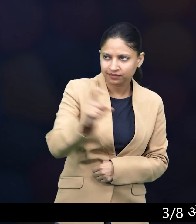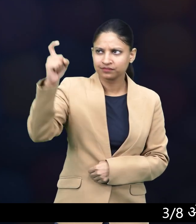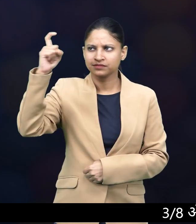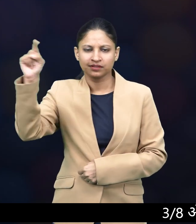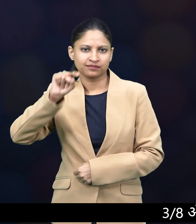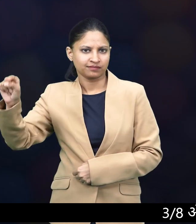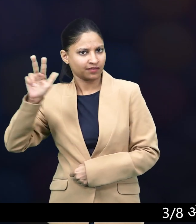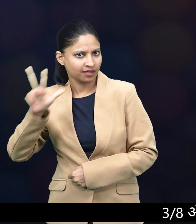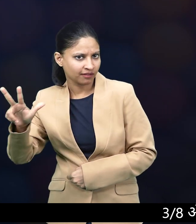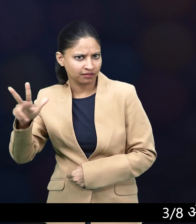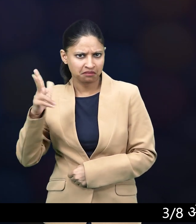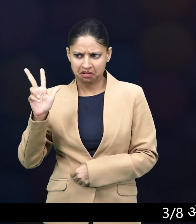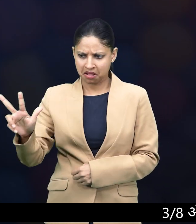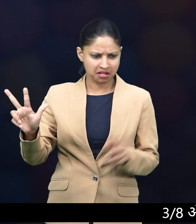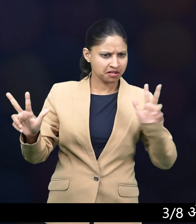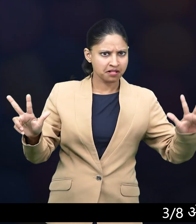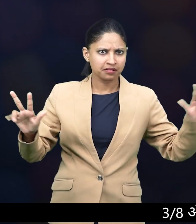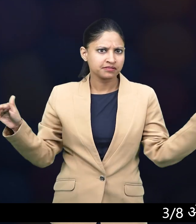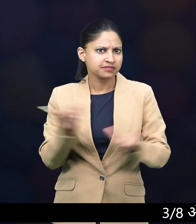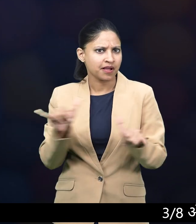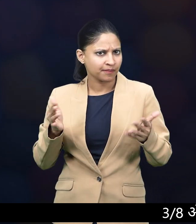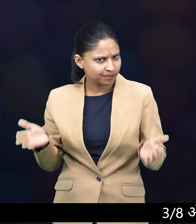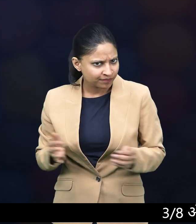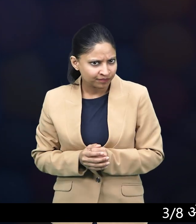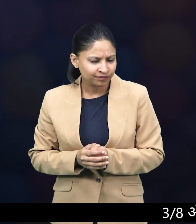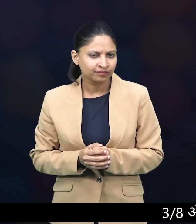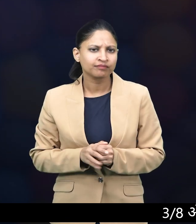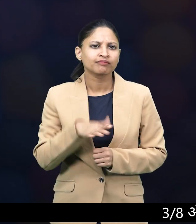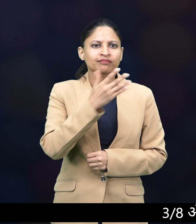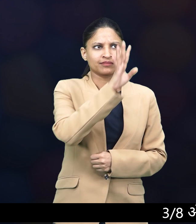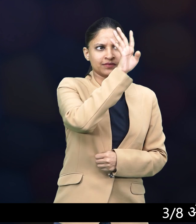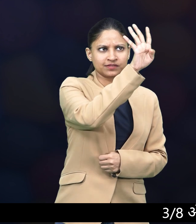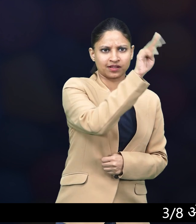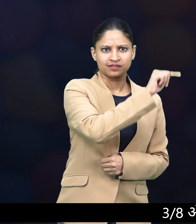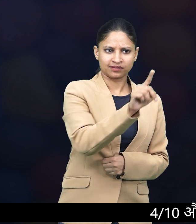3/8 और 7/8 दोनों में नीचे 8 है।